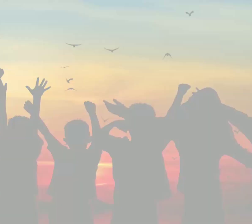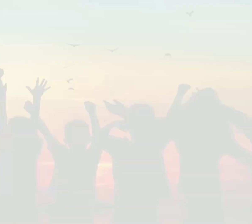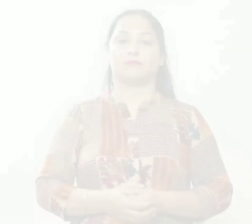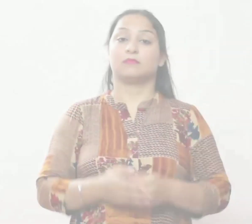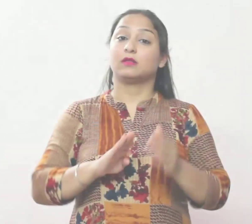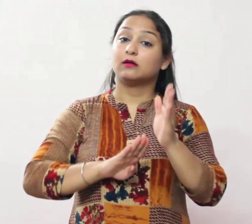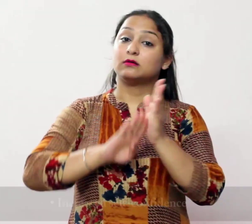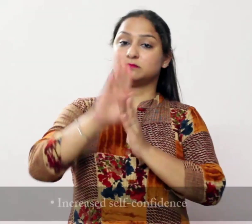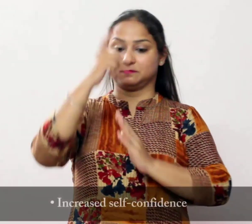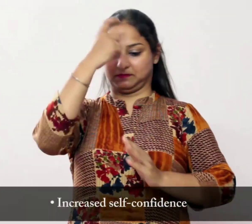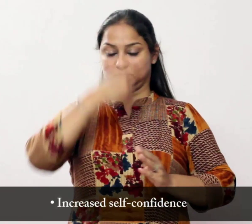आत्मविश्वास बढ़ाना।